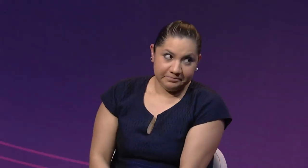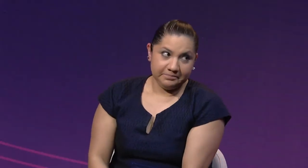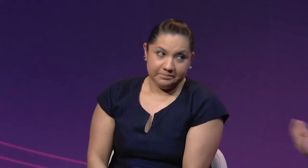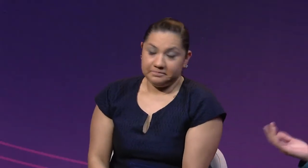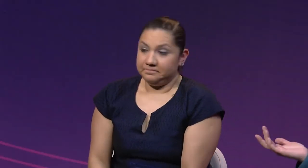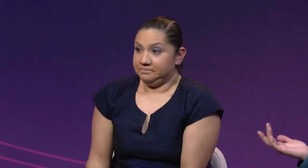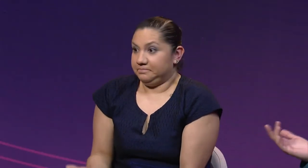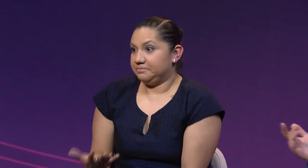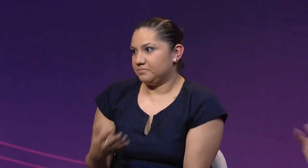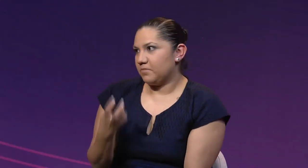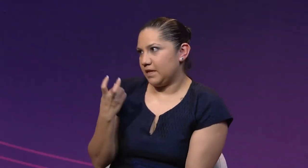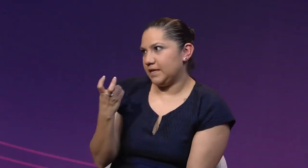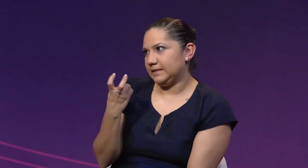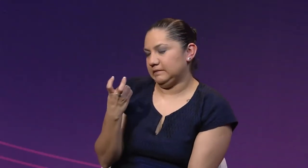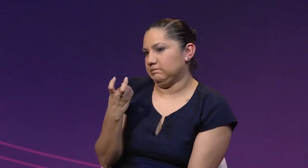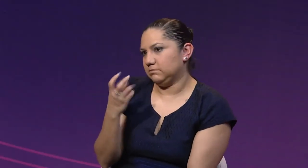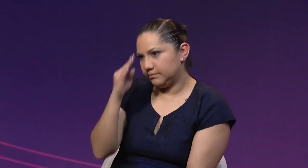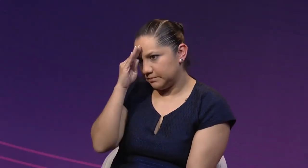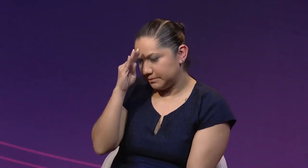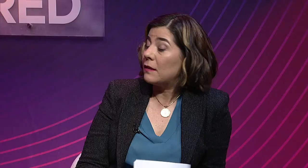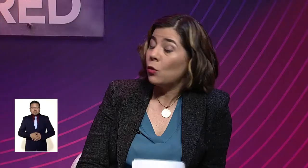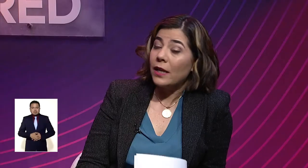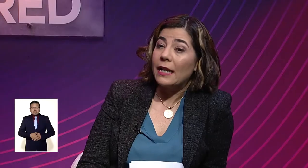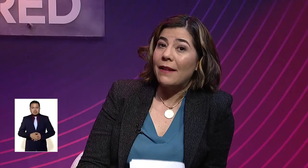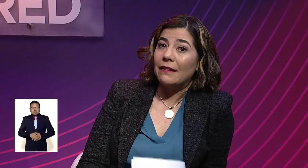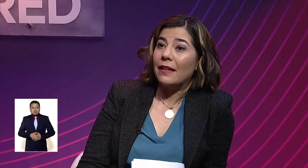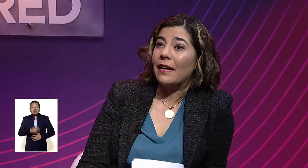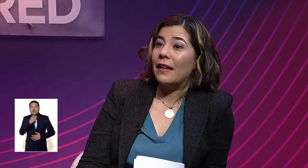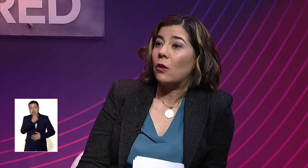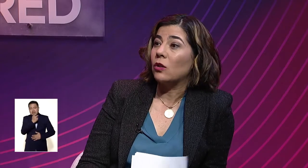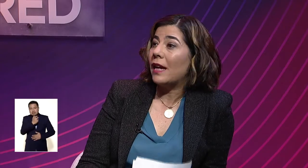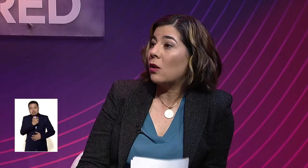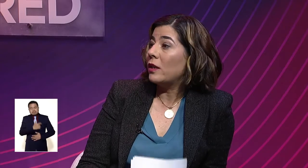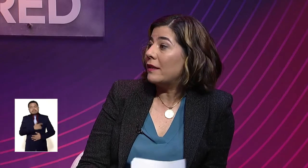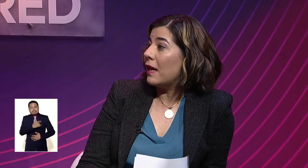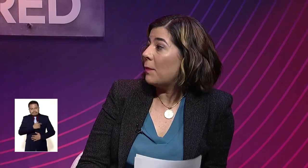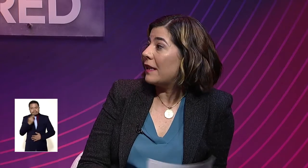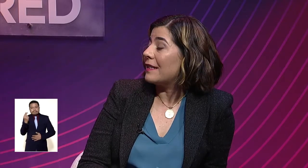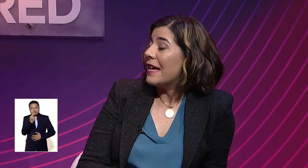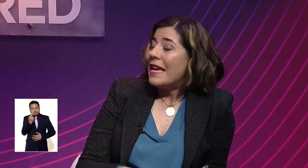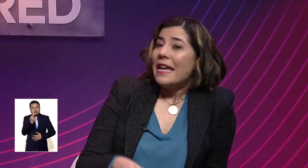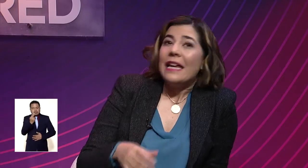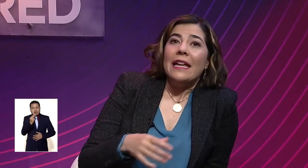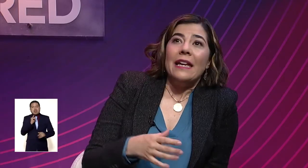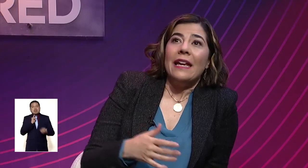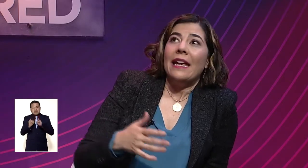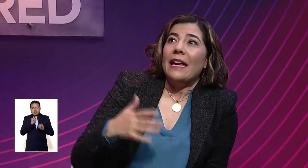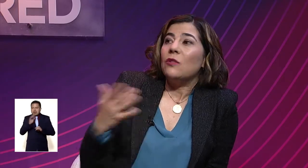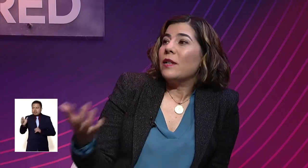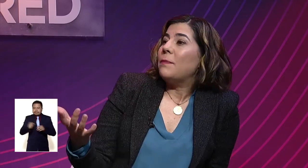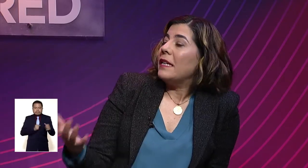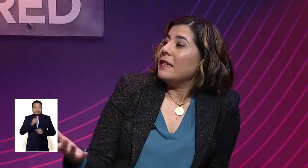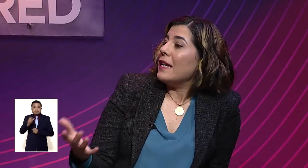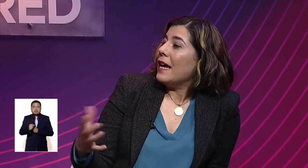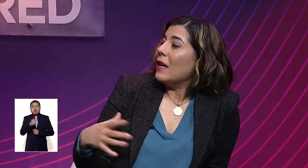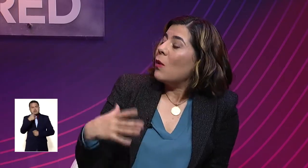Entonces, bueno, pues en ese sentido es muy relevante contar con intérpretes. En su experiencia, ¿cuáles